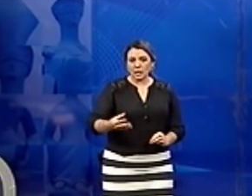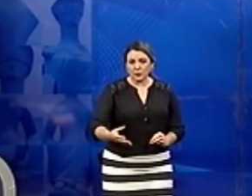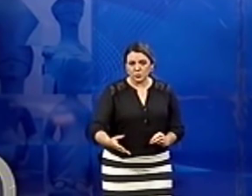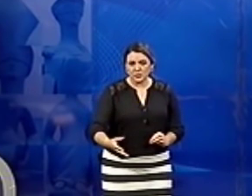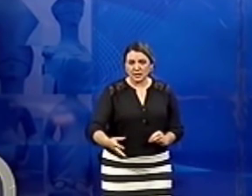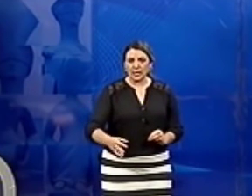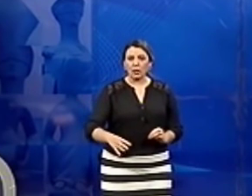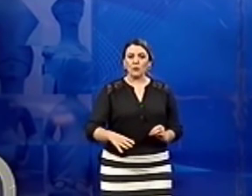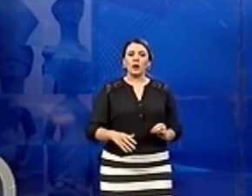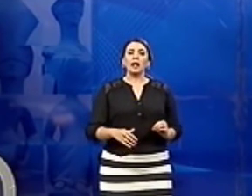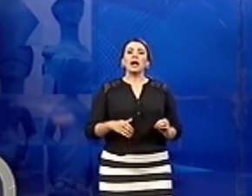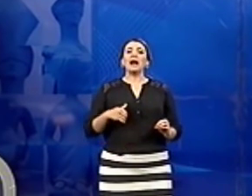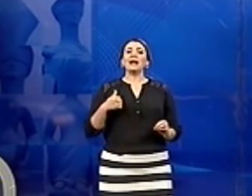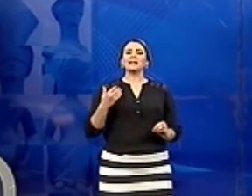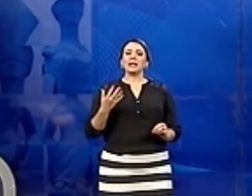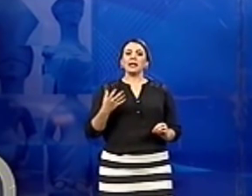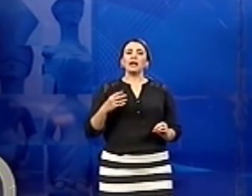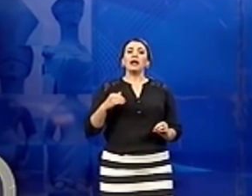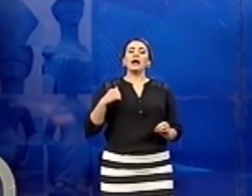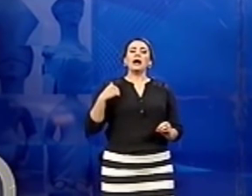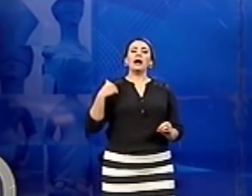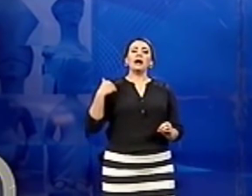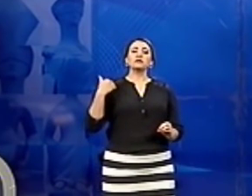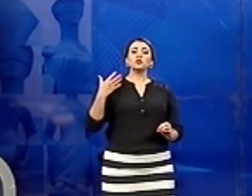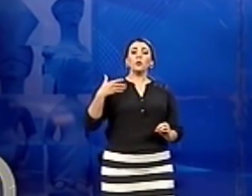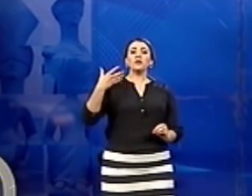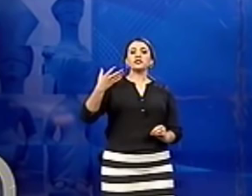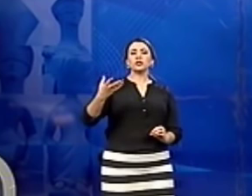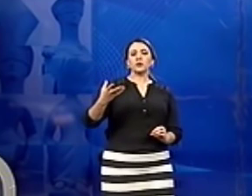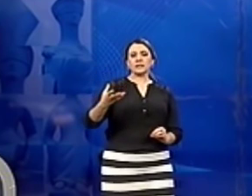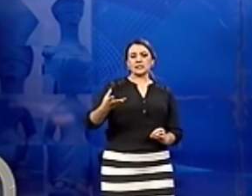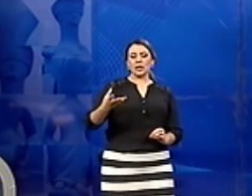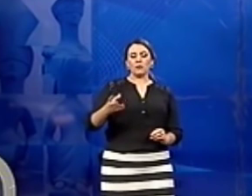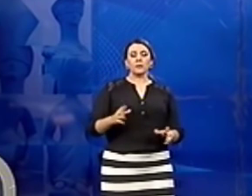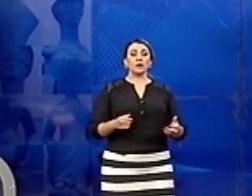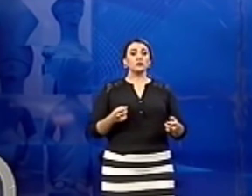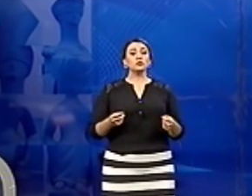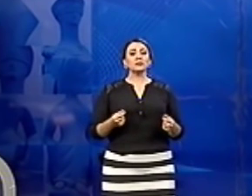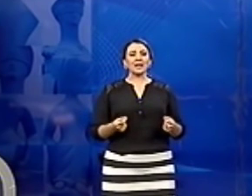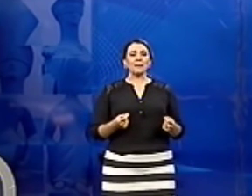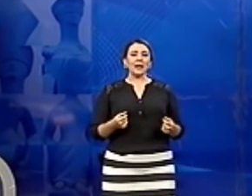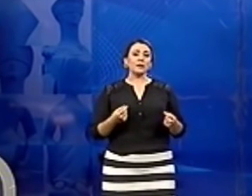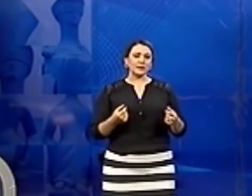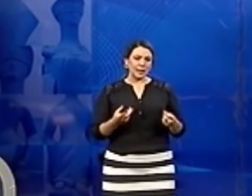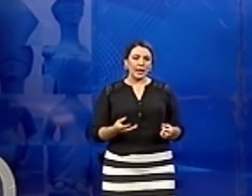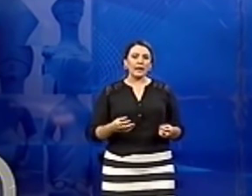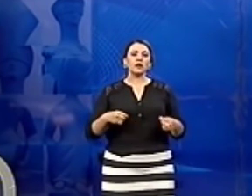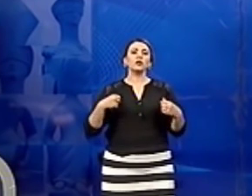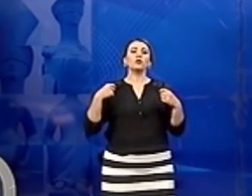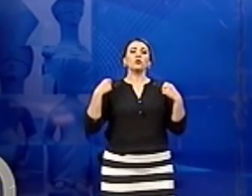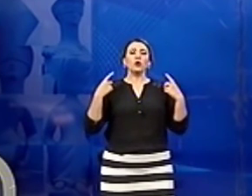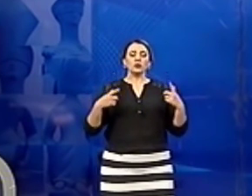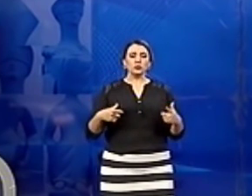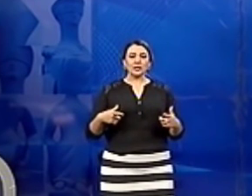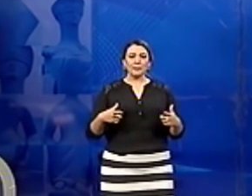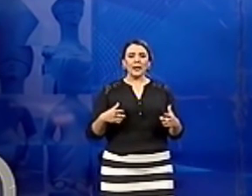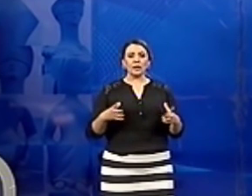Revolução Industrial, a ter a substituição do trabalho técnico, do trabalho